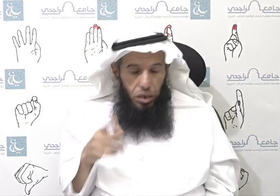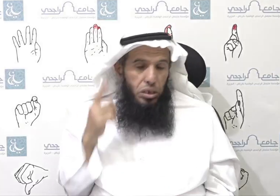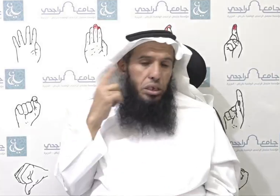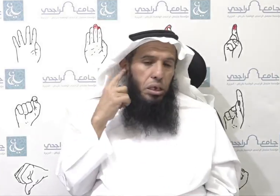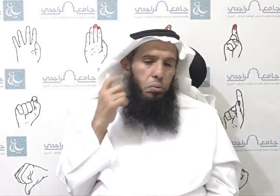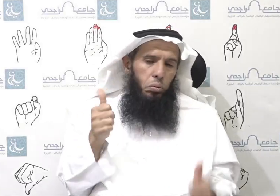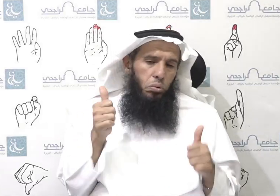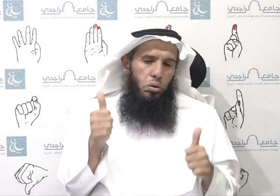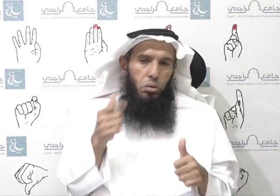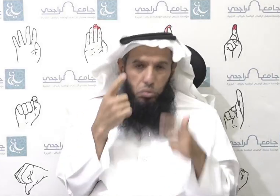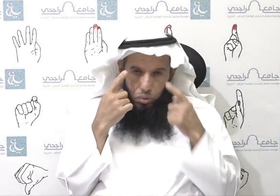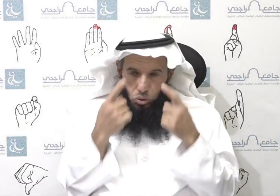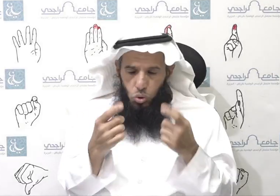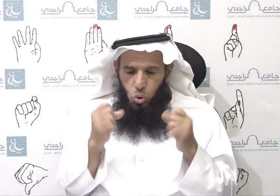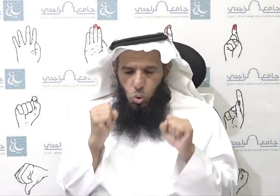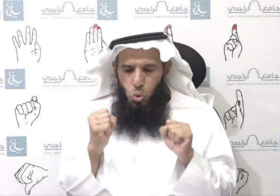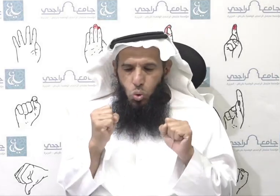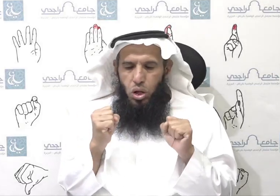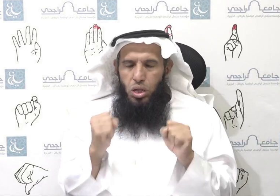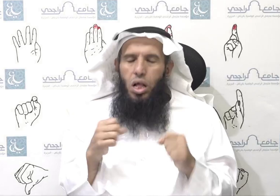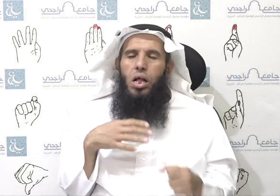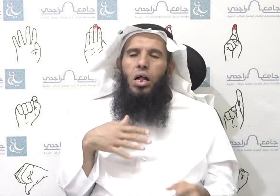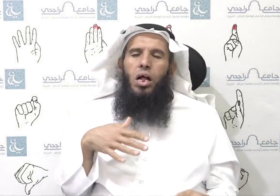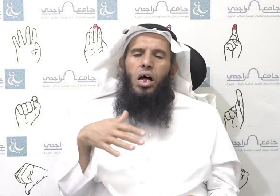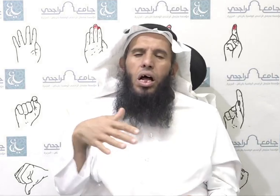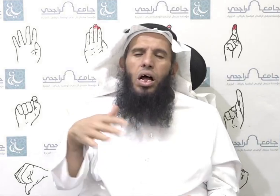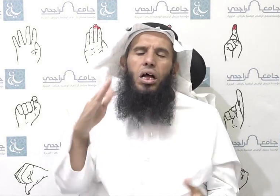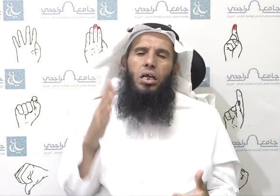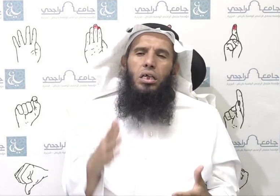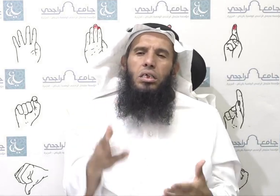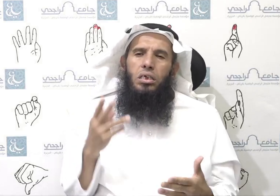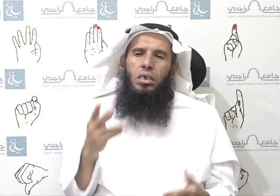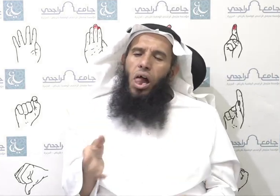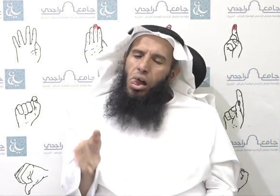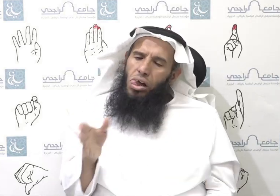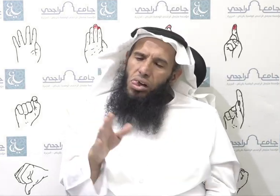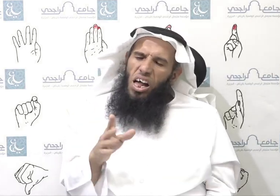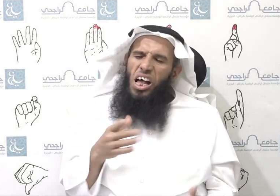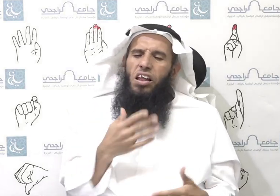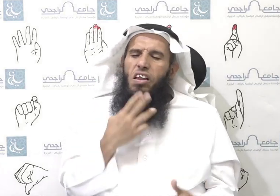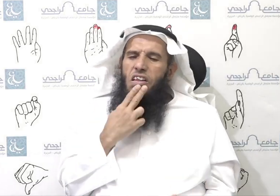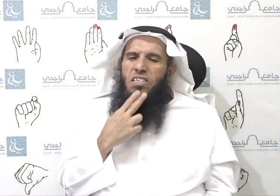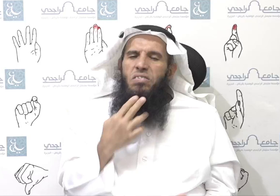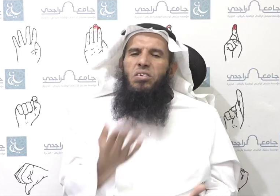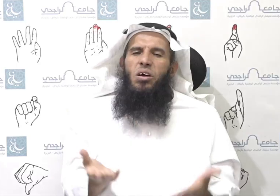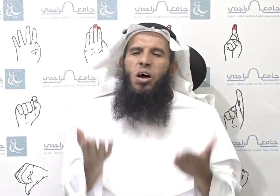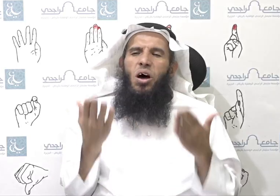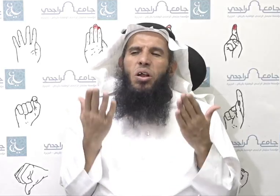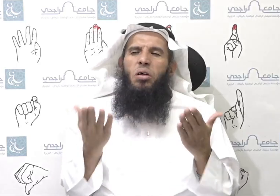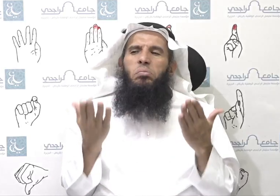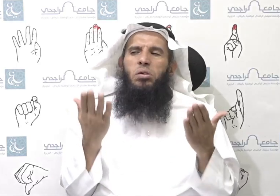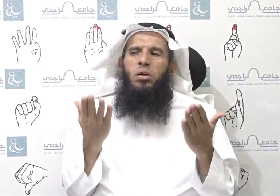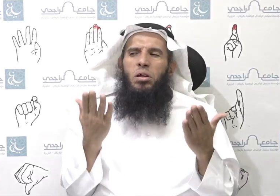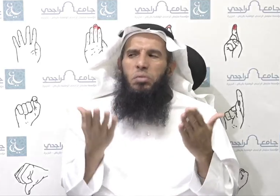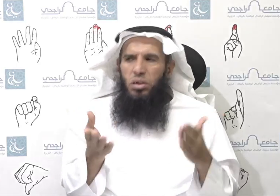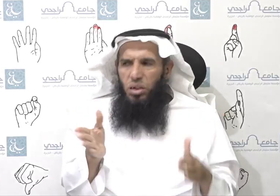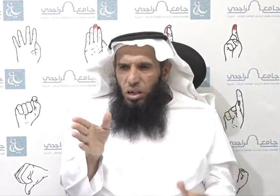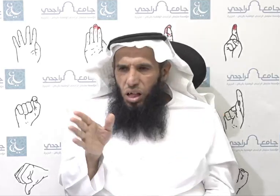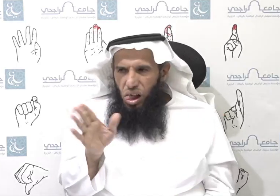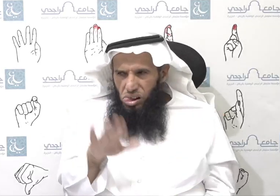وبصره وقوته ما أبقيته، وأحسن خاتمته يا سميع الدعاء. ومن كان منهم ميتا فوسع له